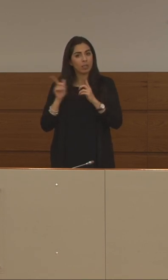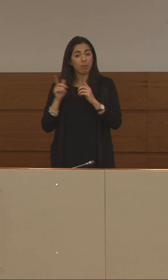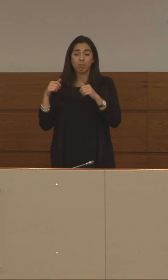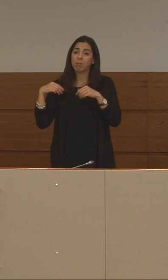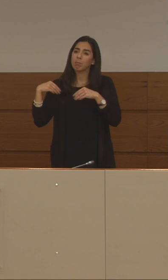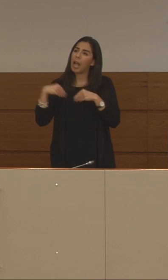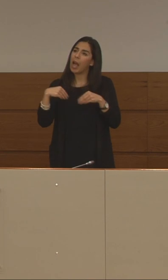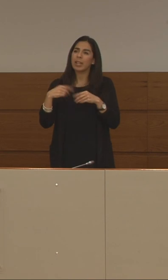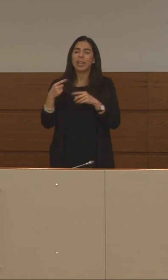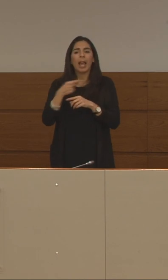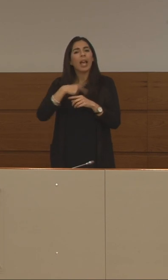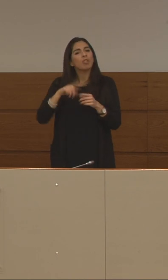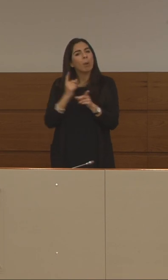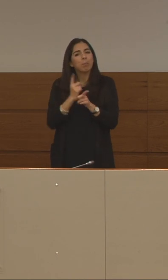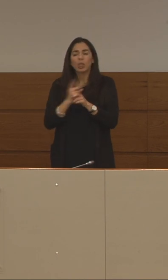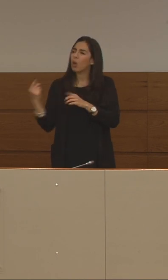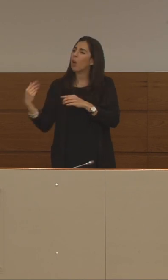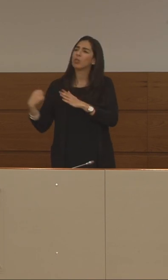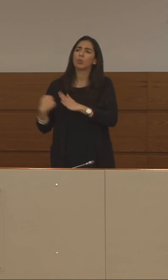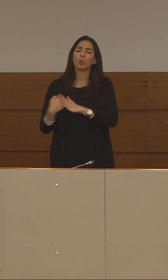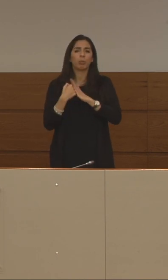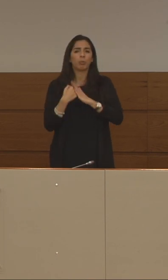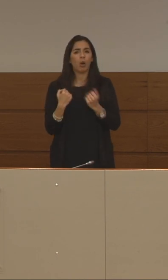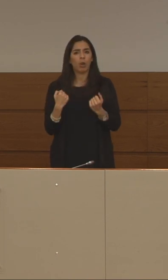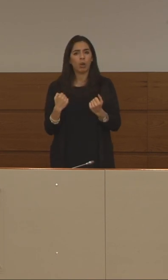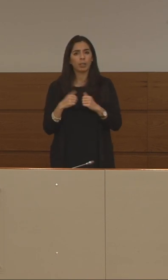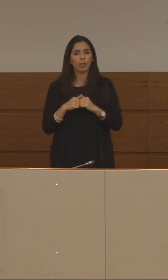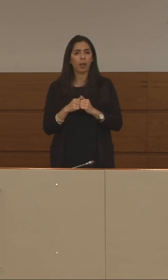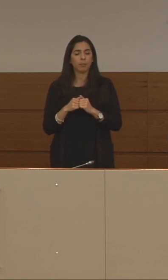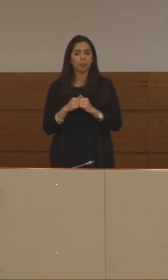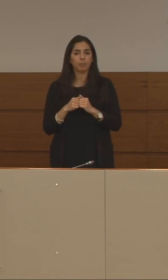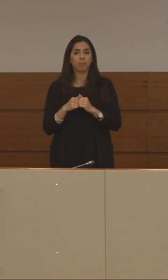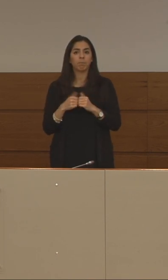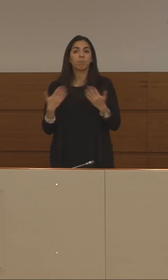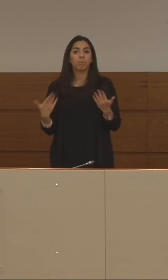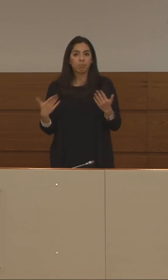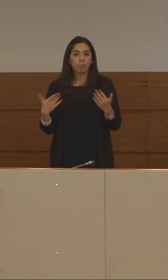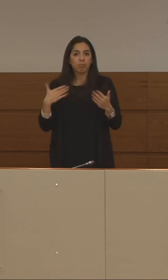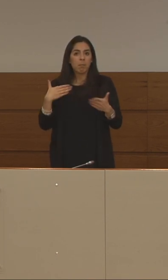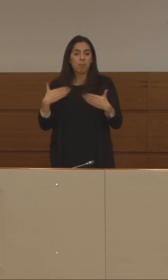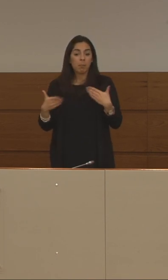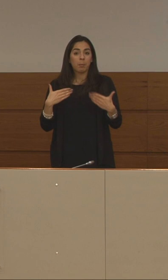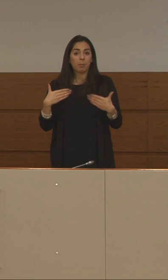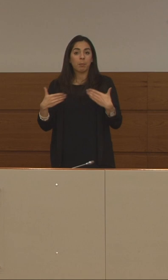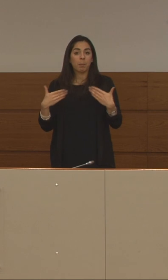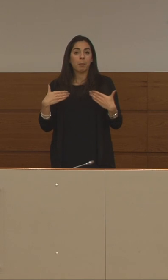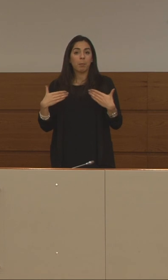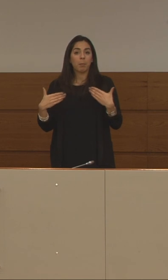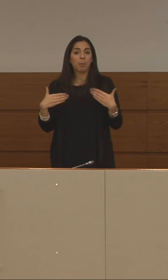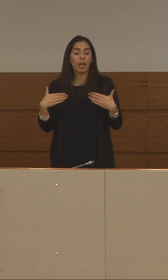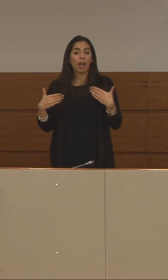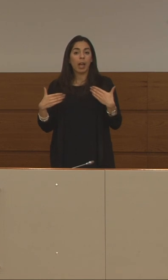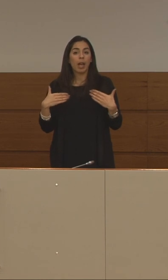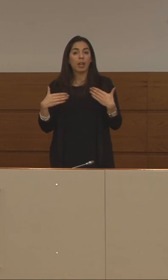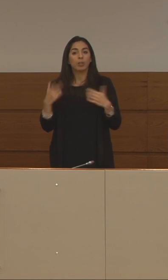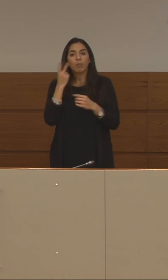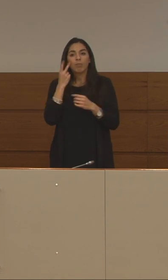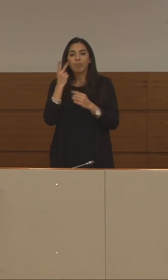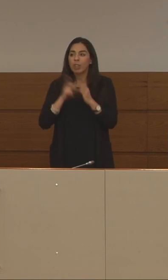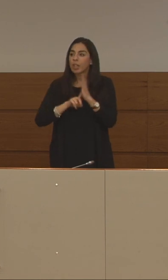alle nostre esigenze e quanto prima definiremo e potremo avere i risultati